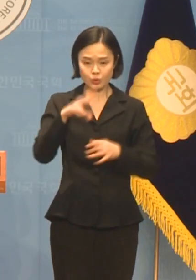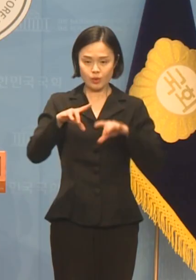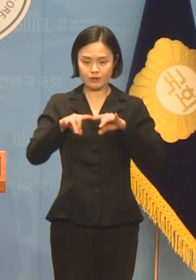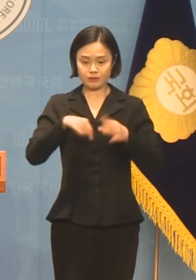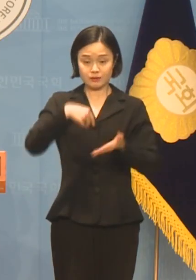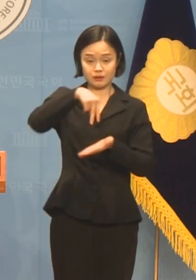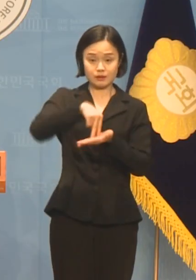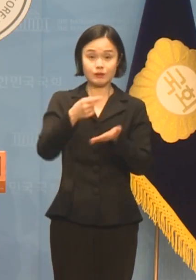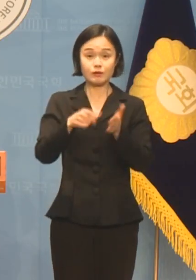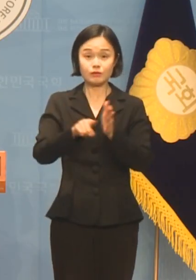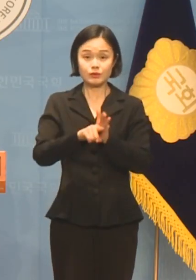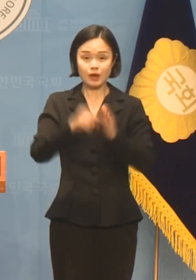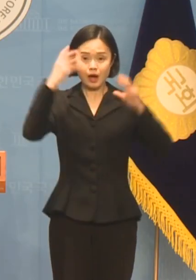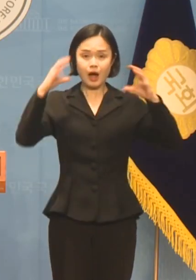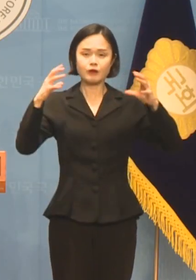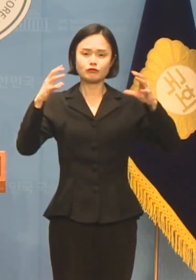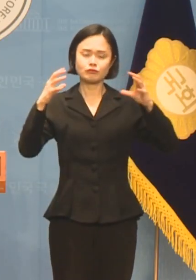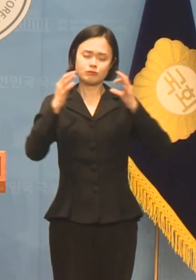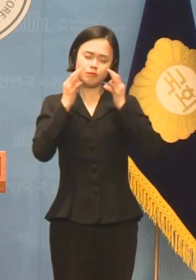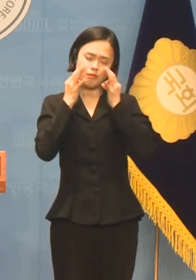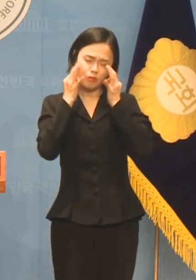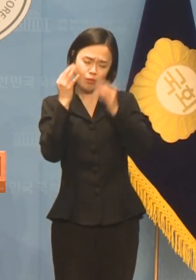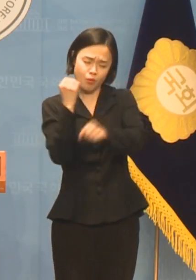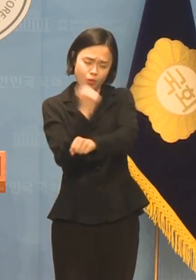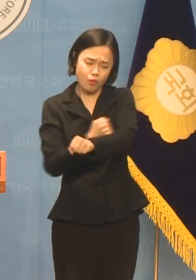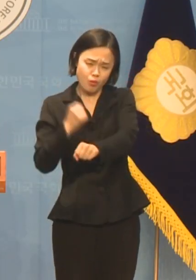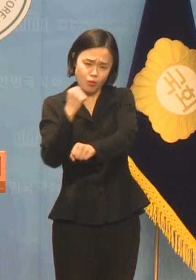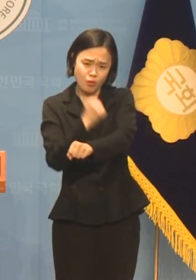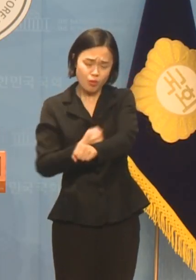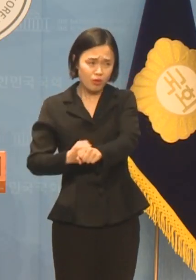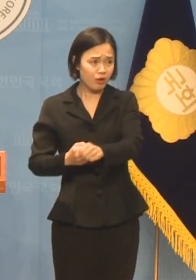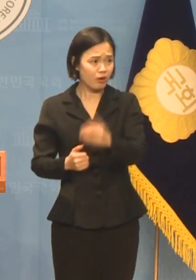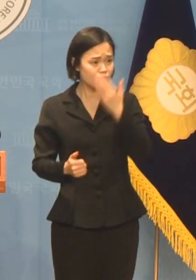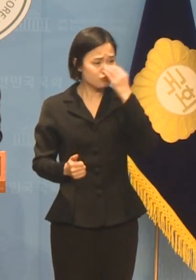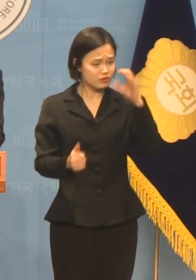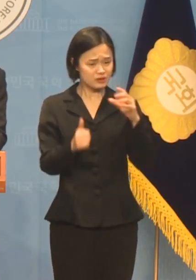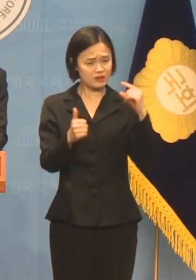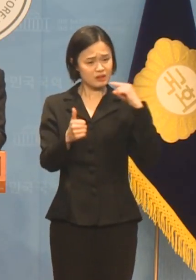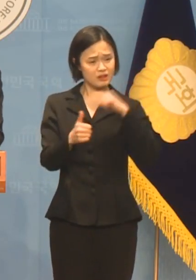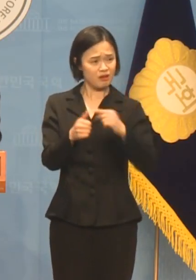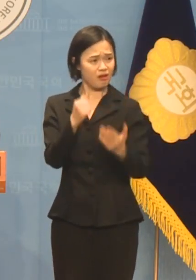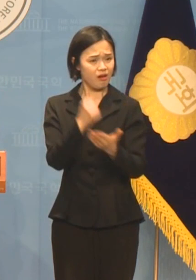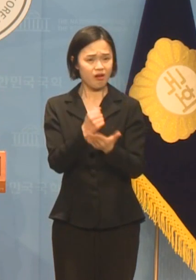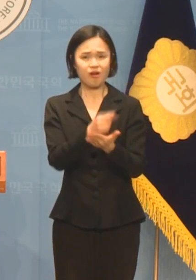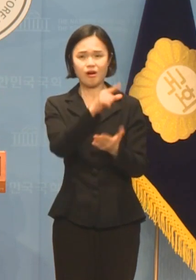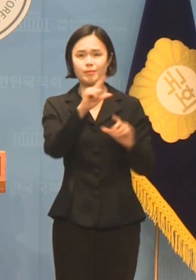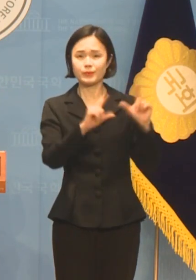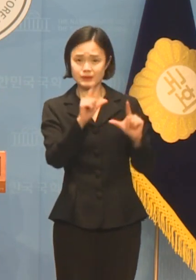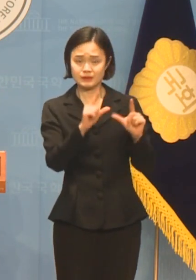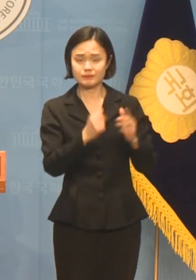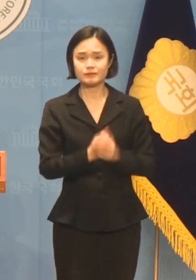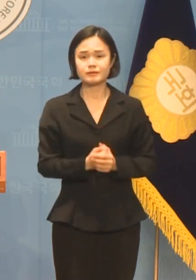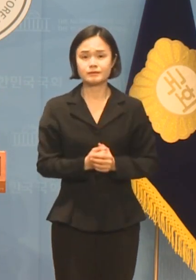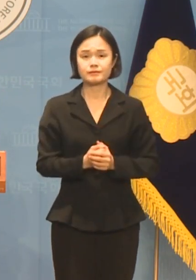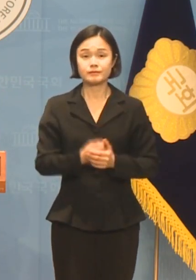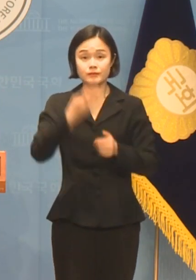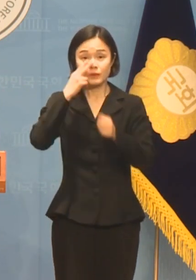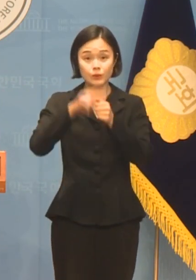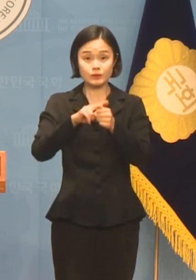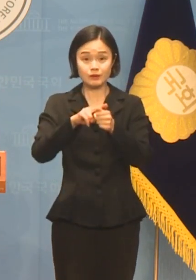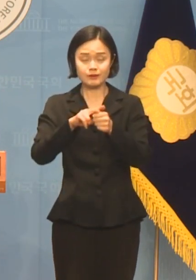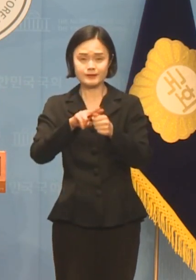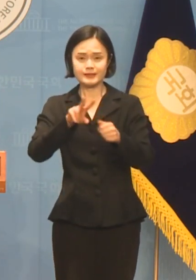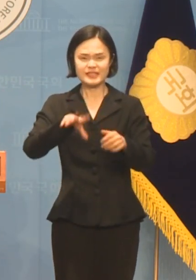노력을 폄훼하는 무책임한 태도입니다. 그러나 무엇이든 첫술에 배 부를